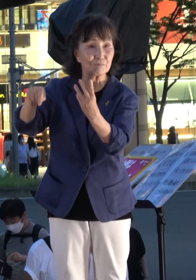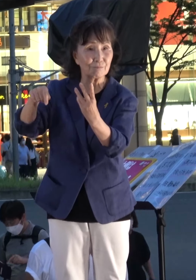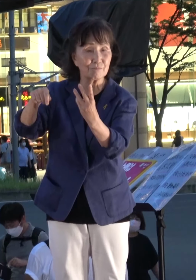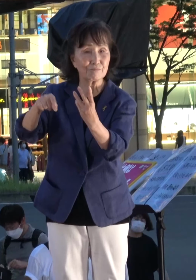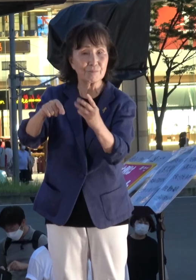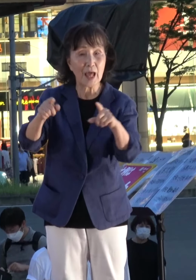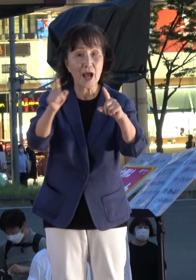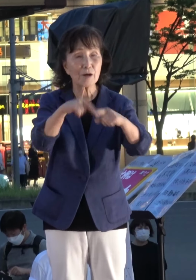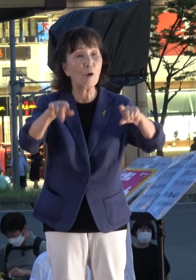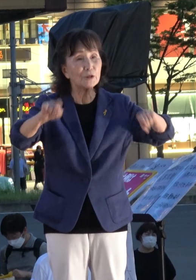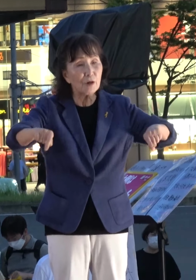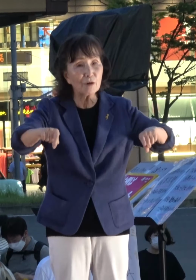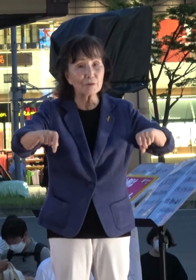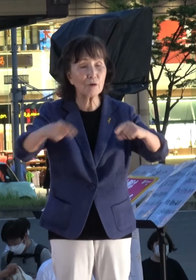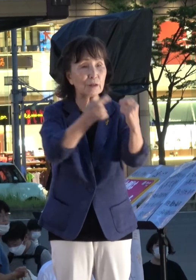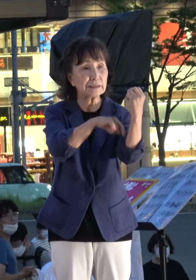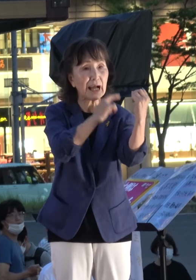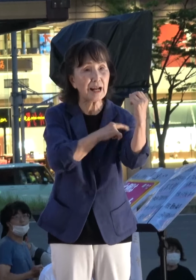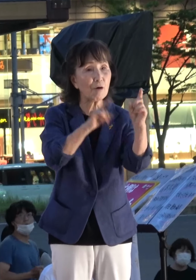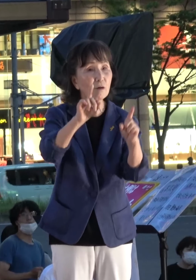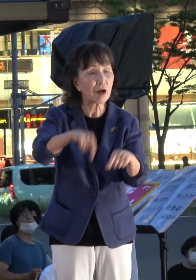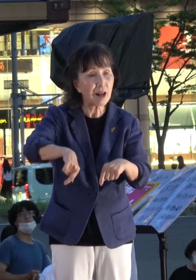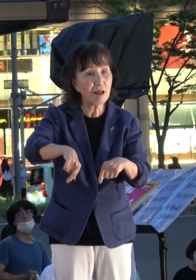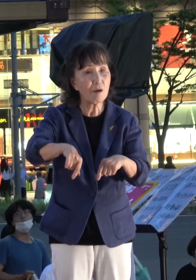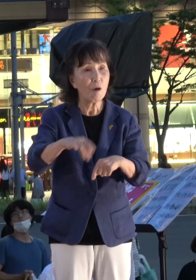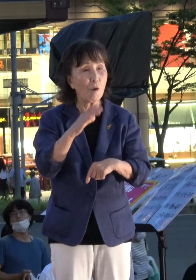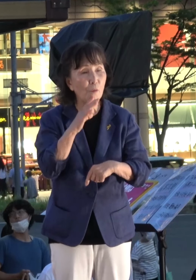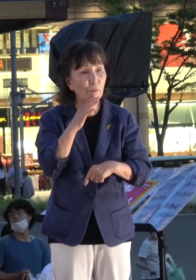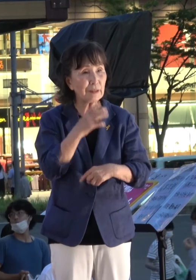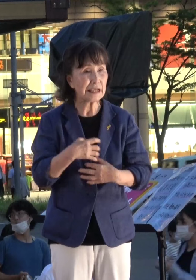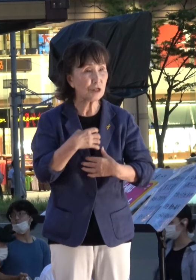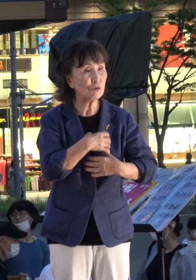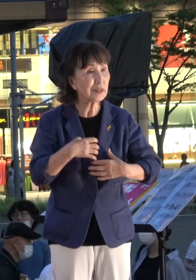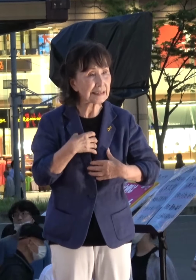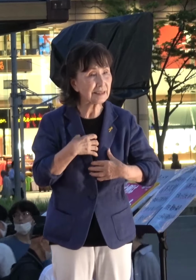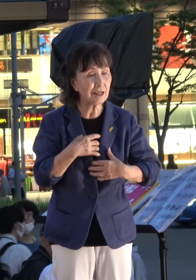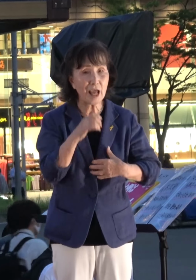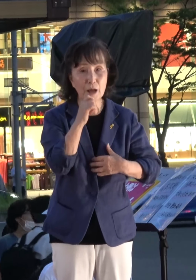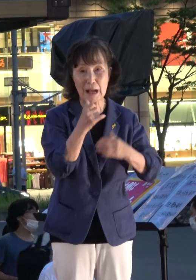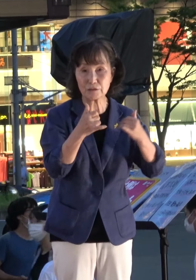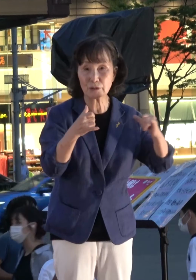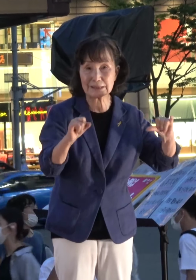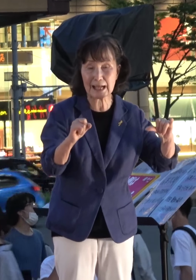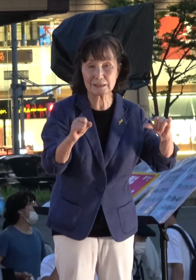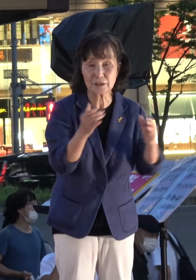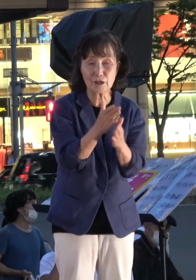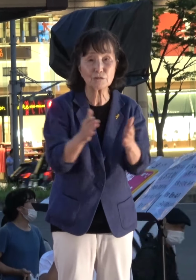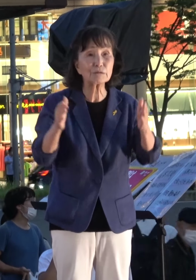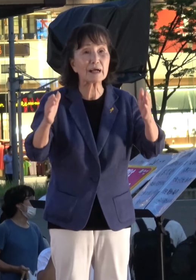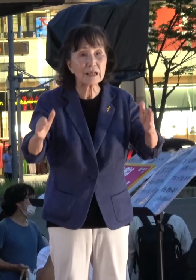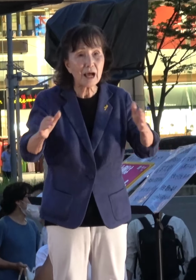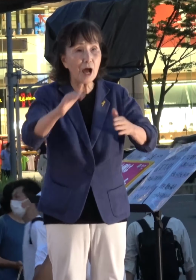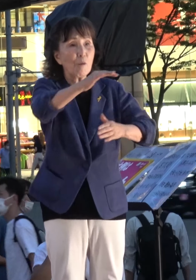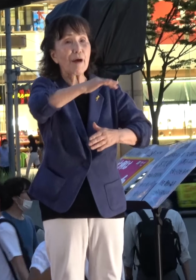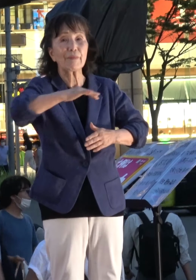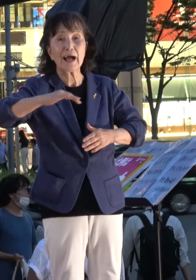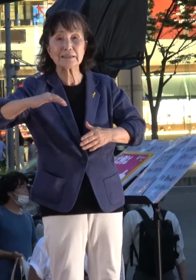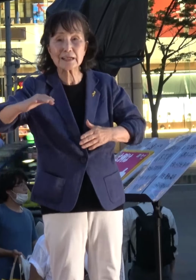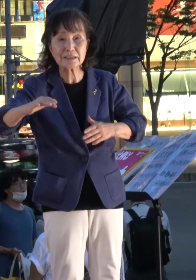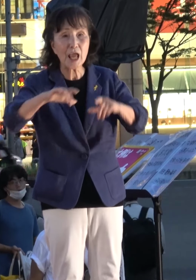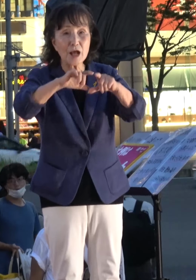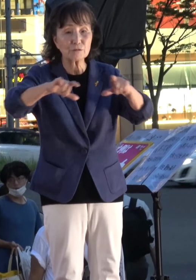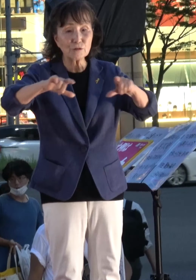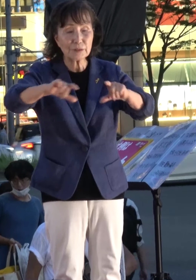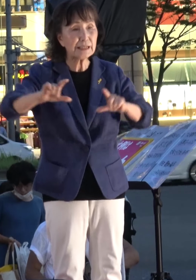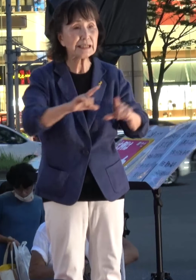公共の力を削れば本当に苦しむのは貧しい人たちと中間層、つまり私たち普通